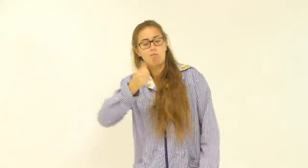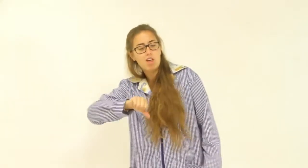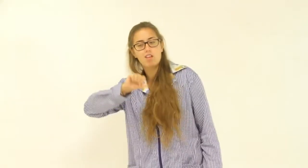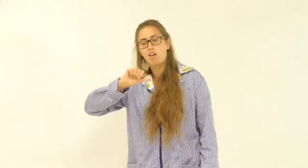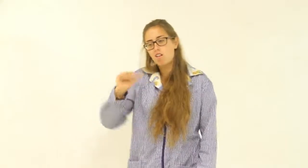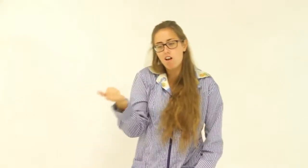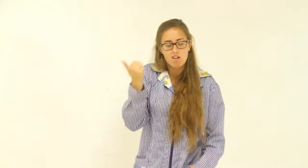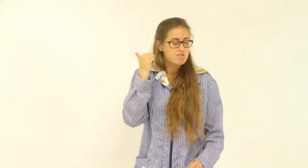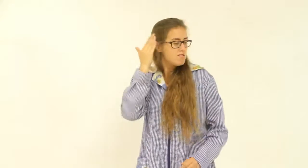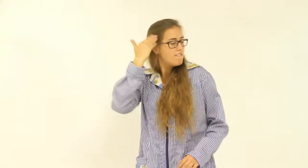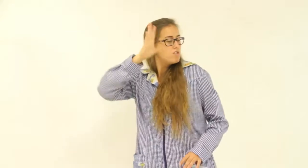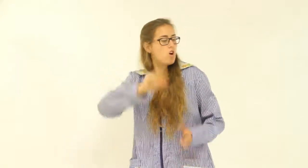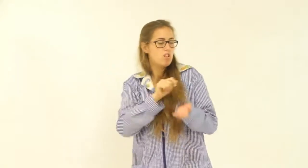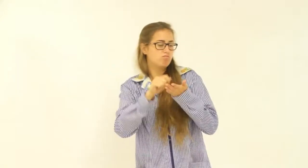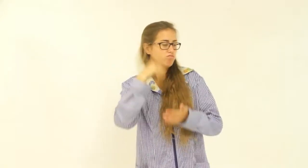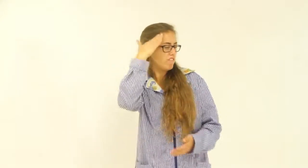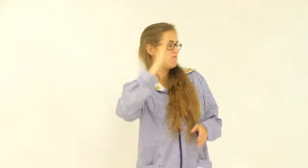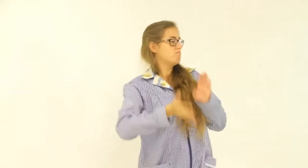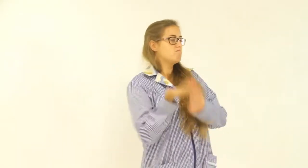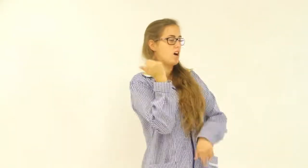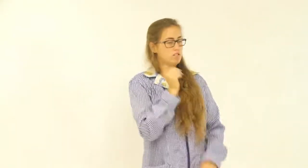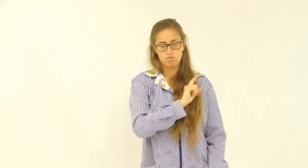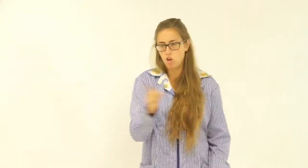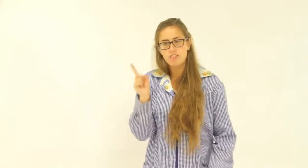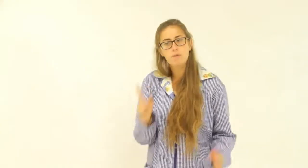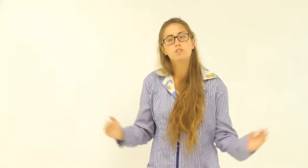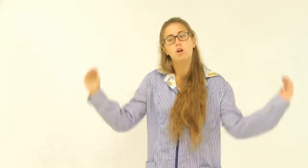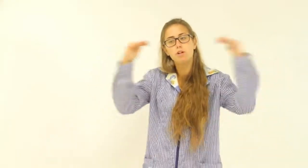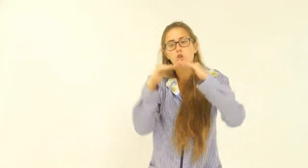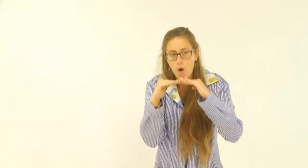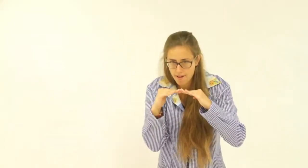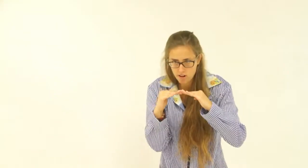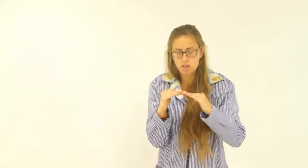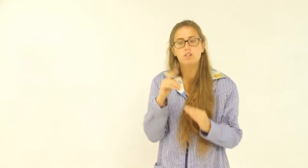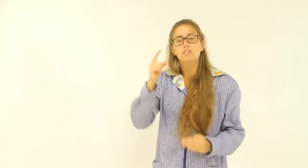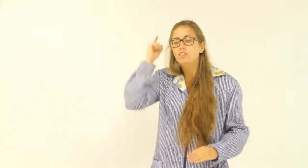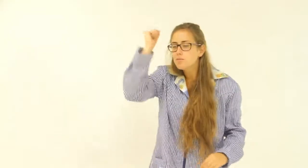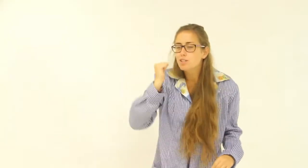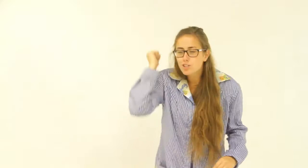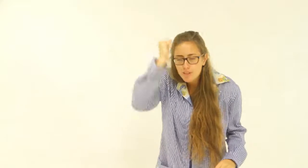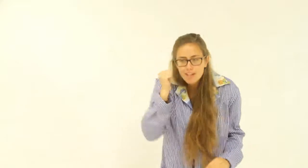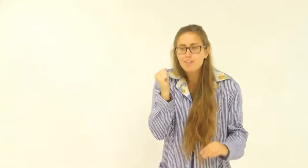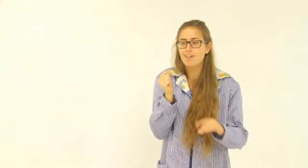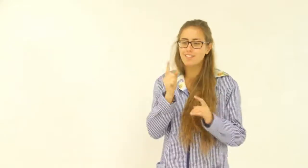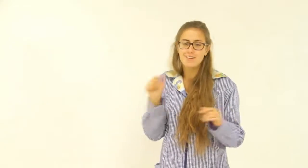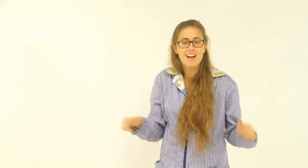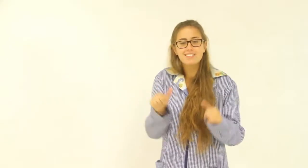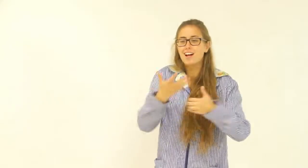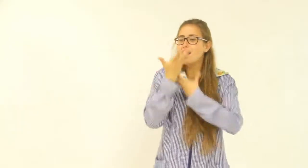no importa ganar o perder, saber todo y quién sabe más que el otro. Lo importante es la igualdad. Lo importante es que todos tenemos sueños y todos